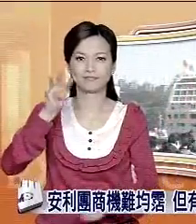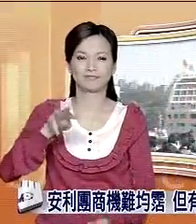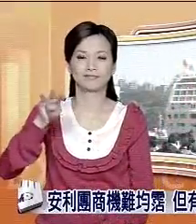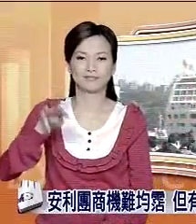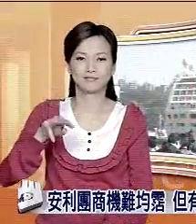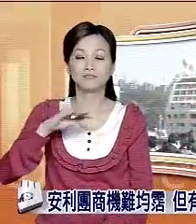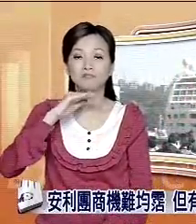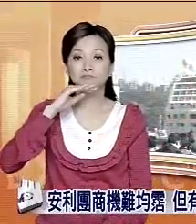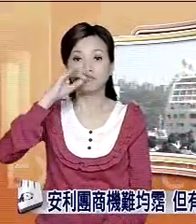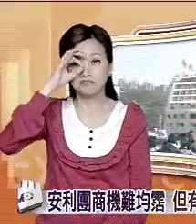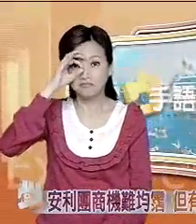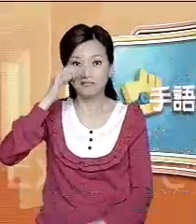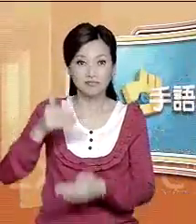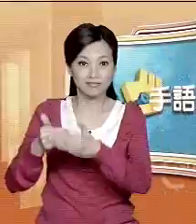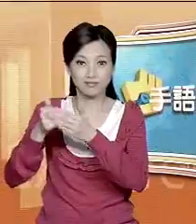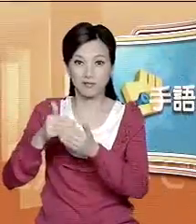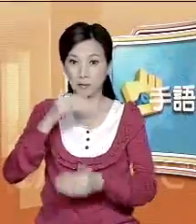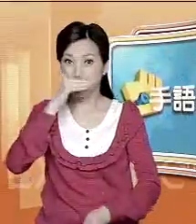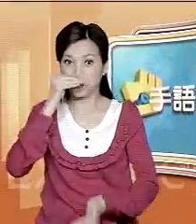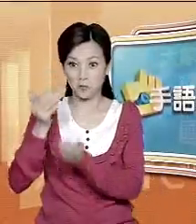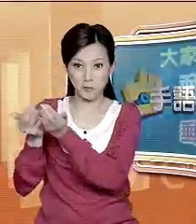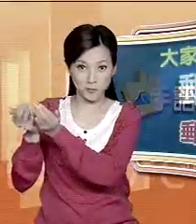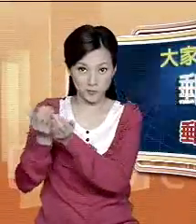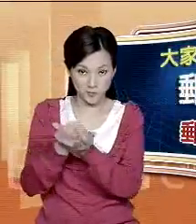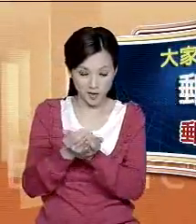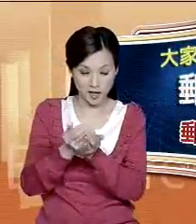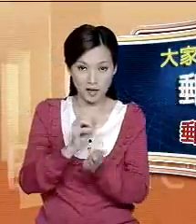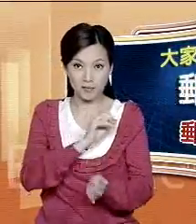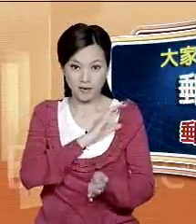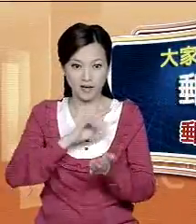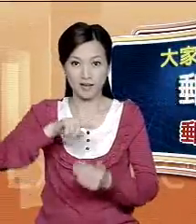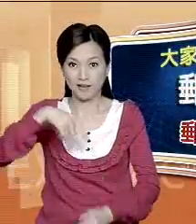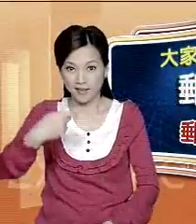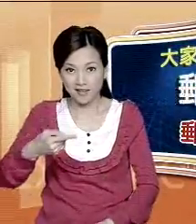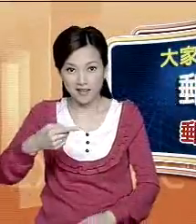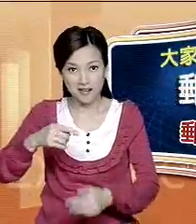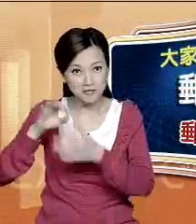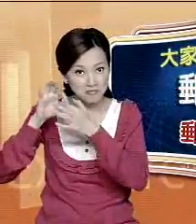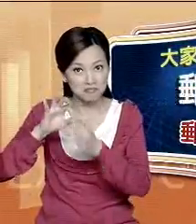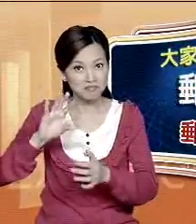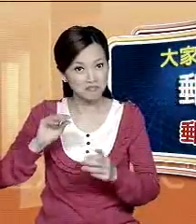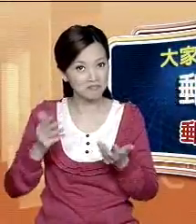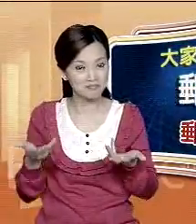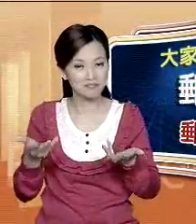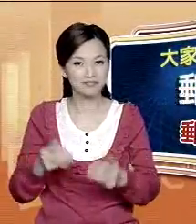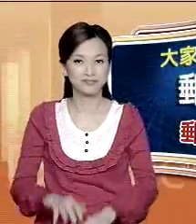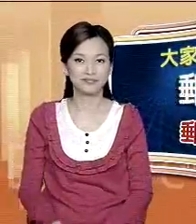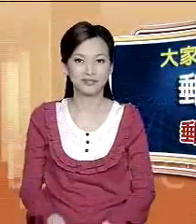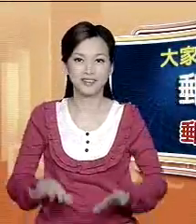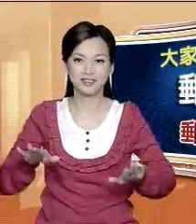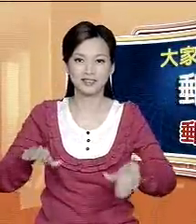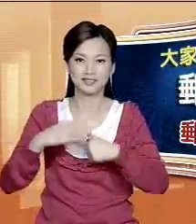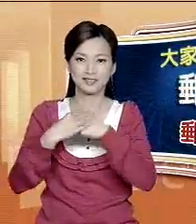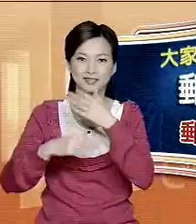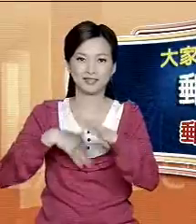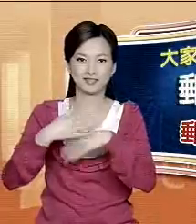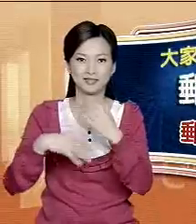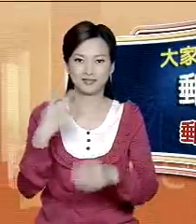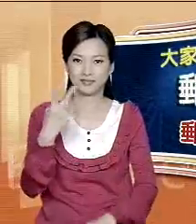去了。而现在呢，我们就一起来学一学游轮的手语要怎么比呢？首先，我们